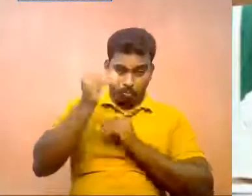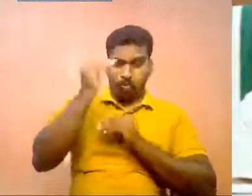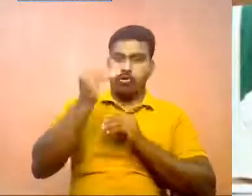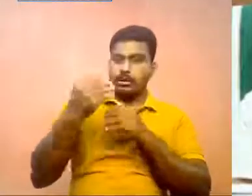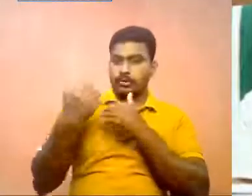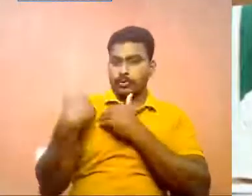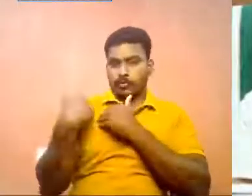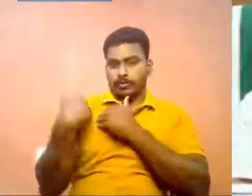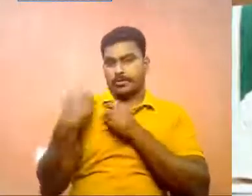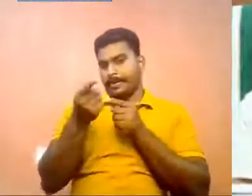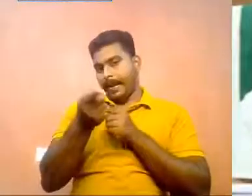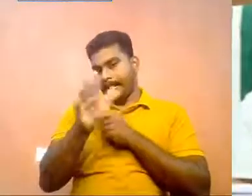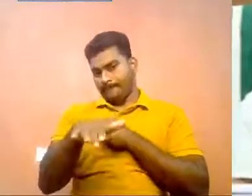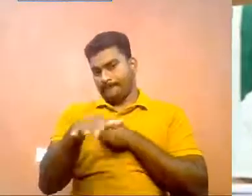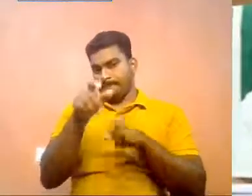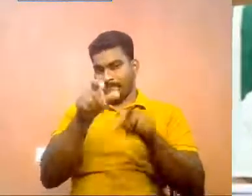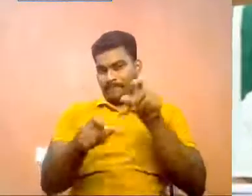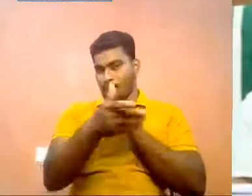ചെയ്യേണ്ടതുണ്ട്.